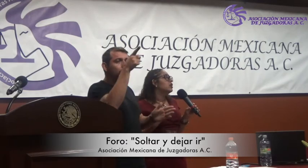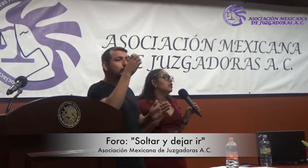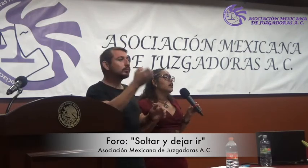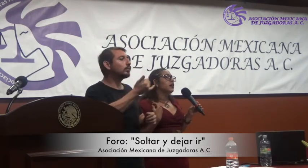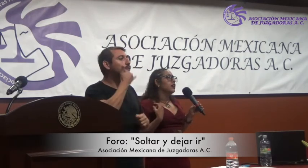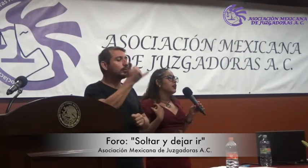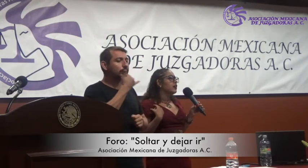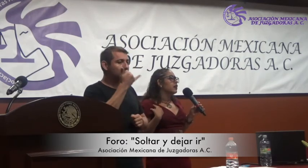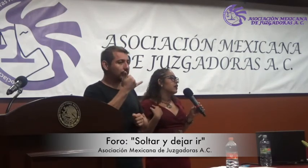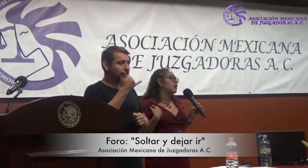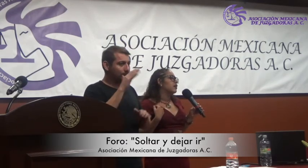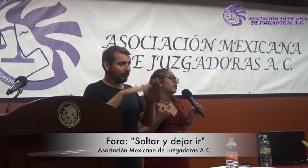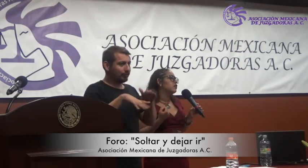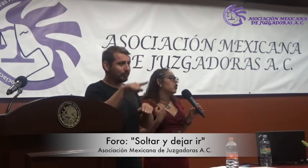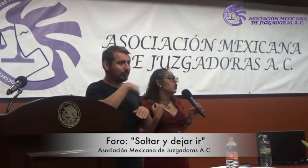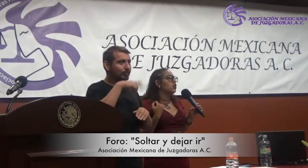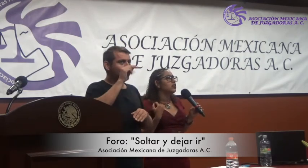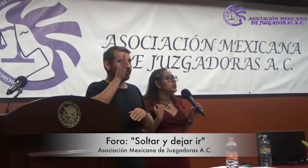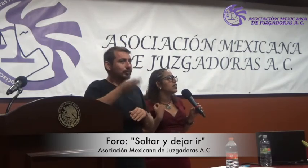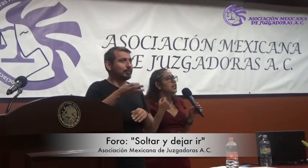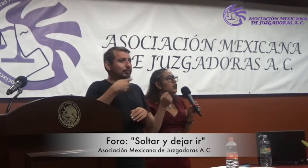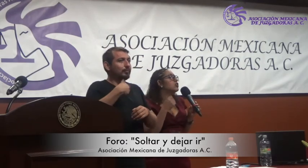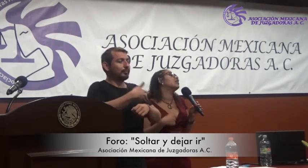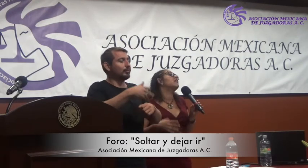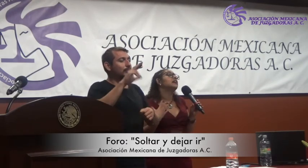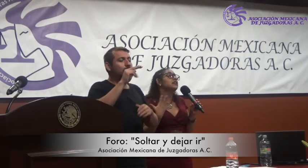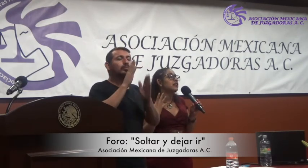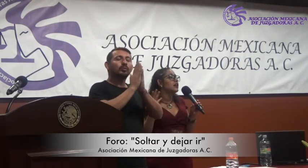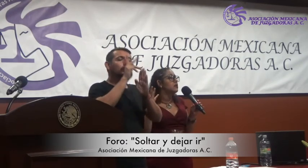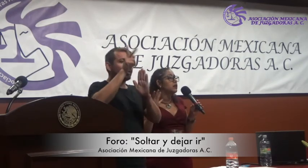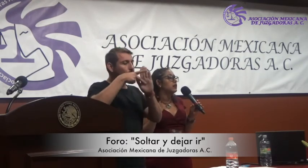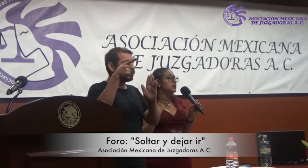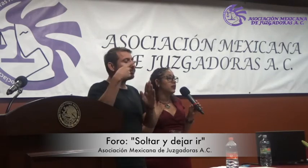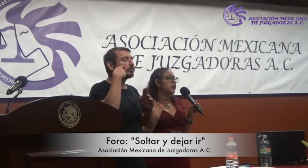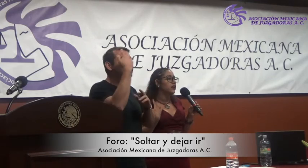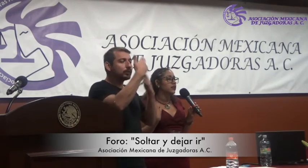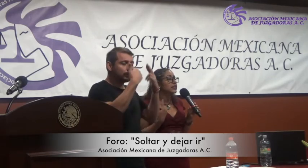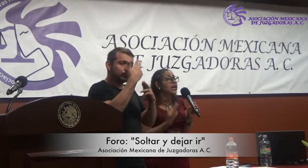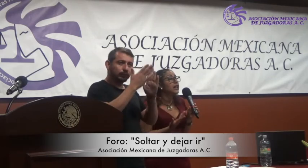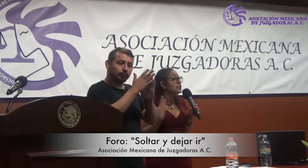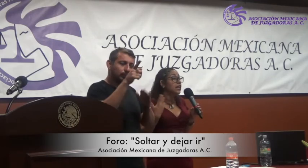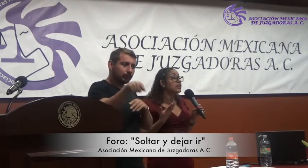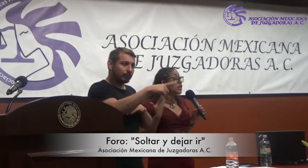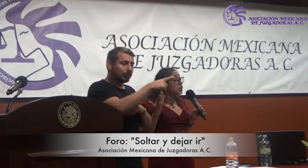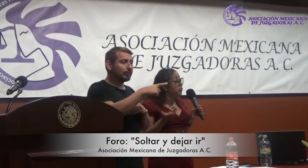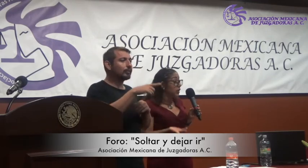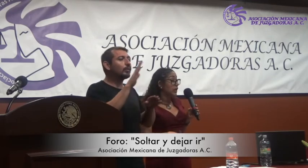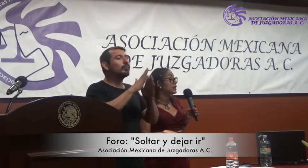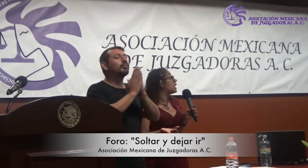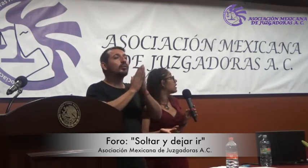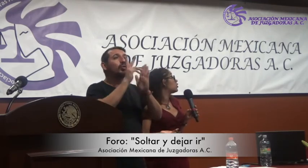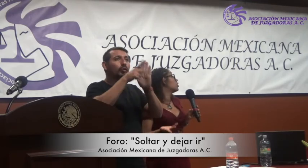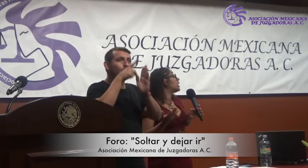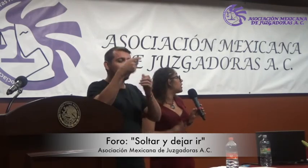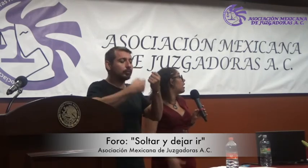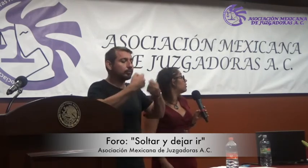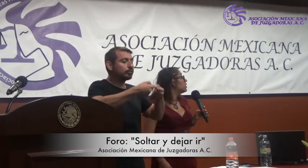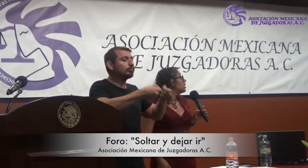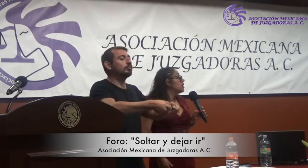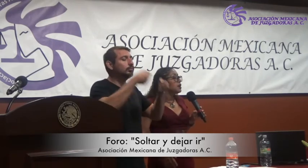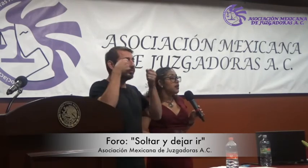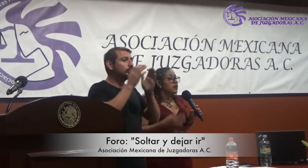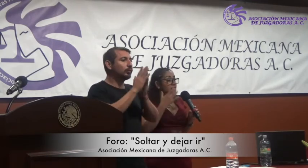equivocando, no inténtelo otra vez y denle más descargas eléctricas porque quizá